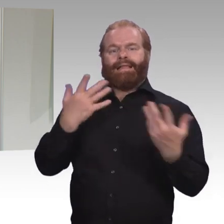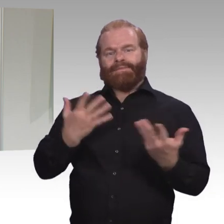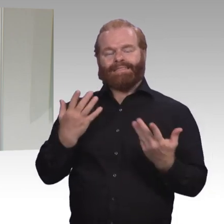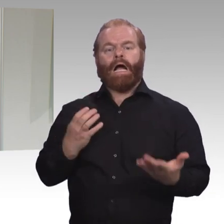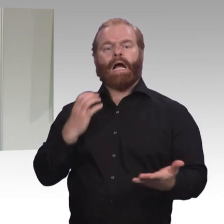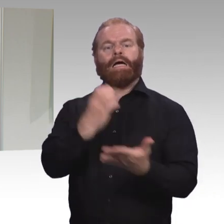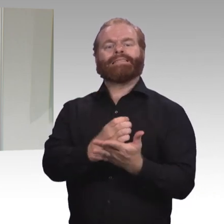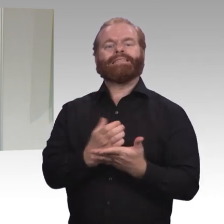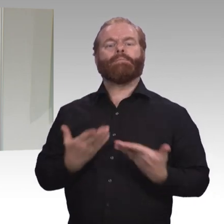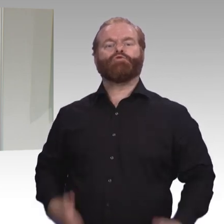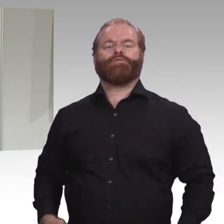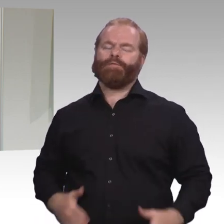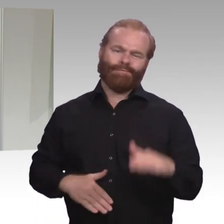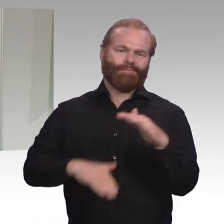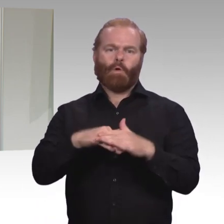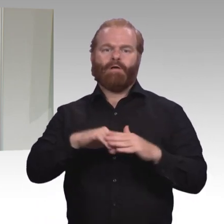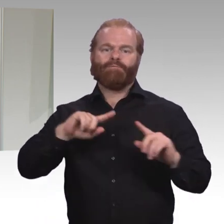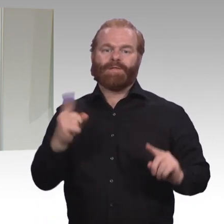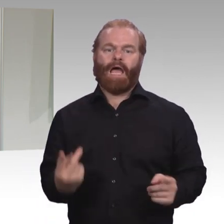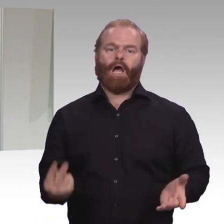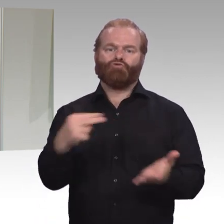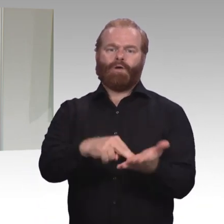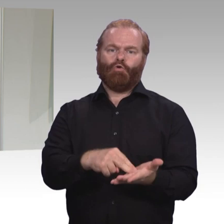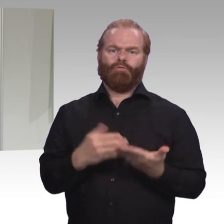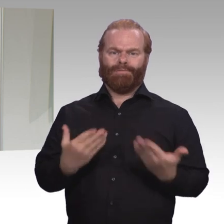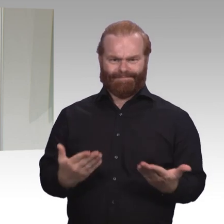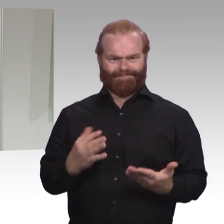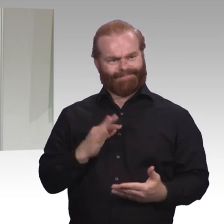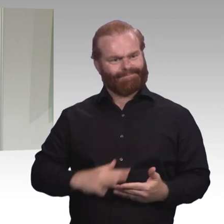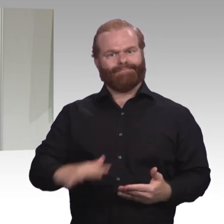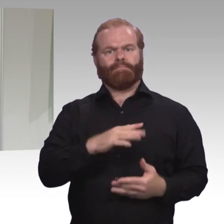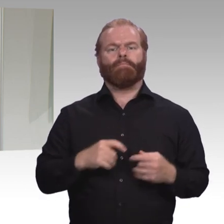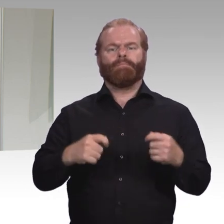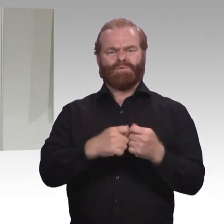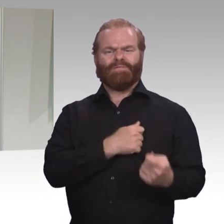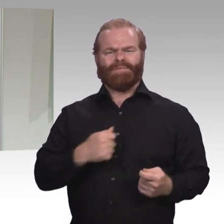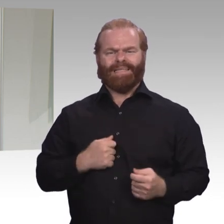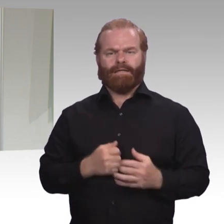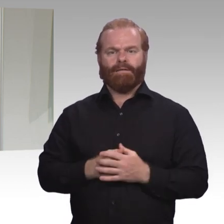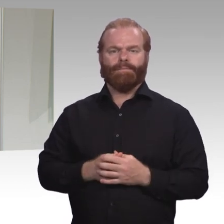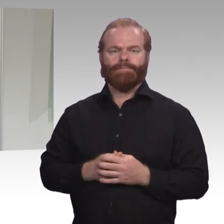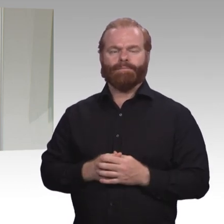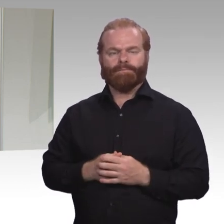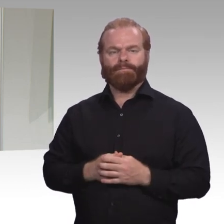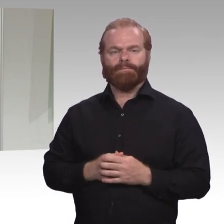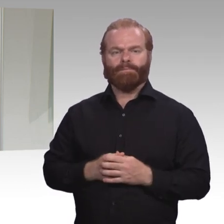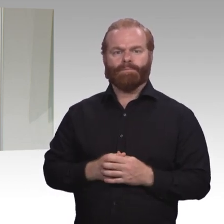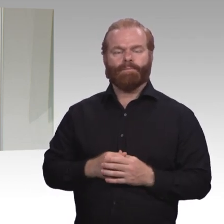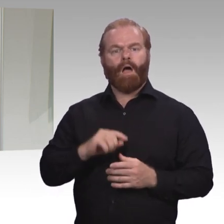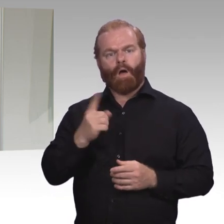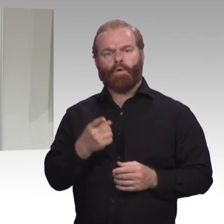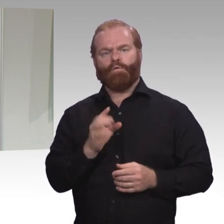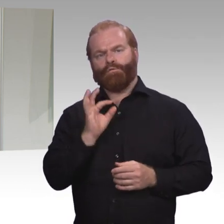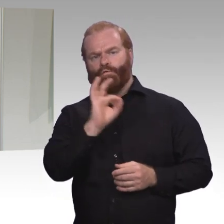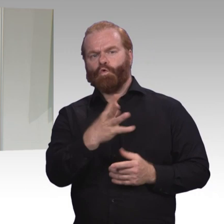Aufgaben der Bündnis- und Landesverteidigung. Nach jahrzehntelangem Ab- und Rückbau ist das eine schwere Aufgabe. Und